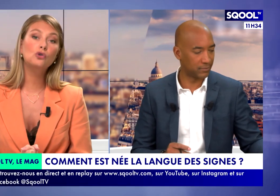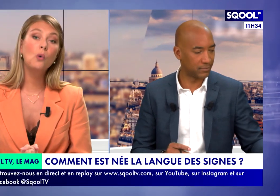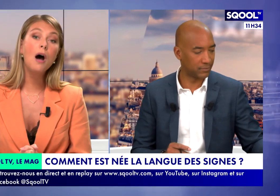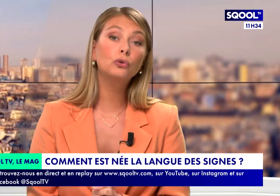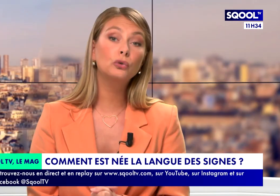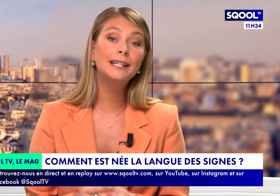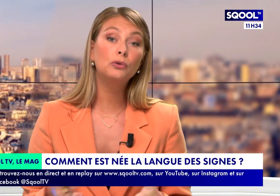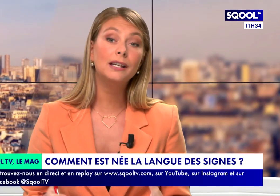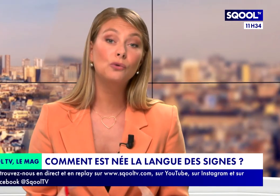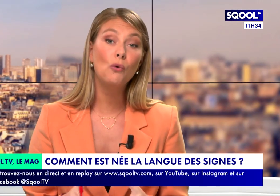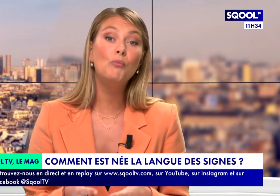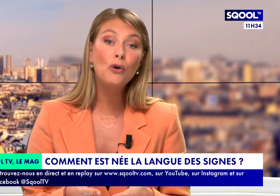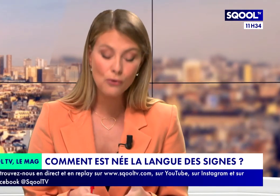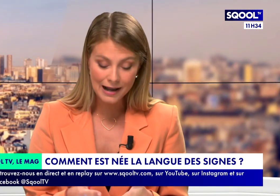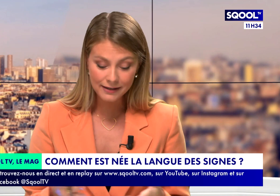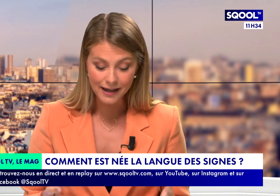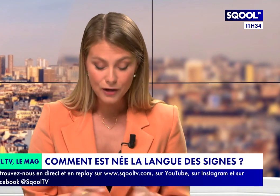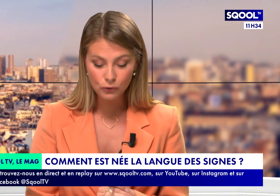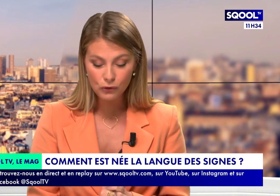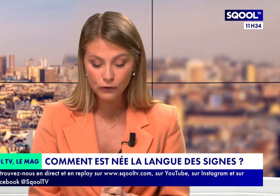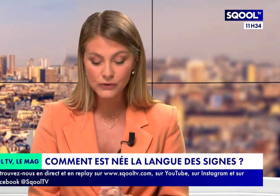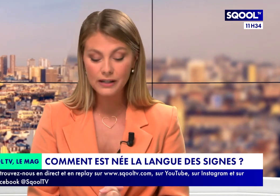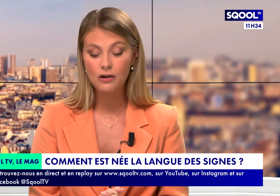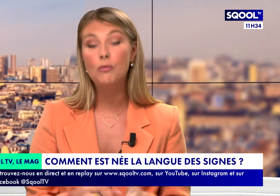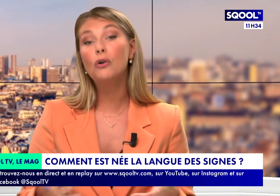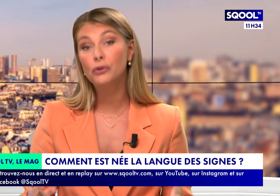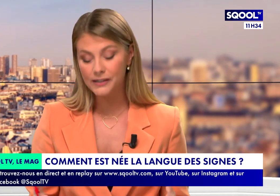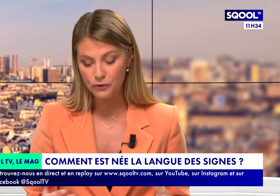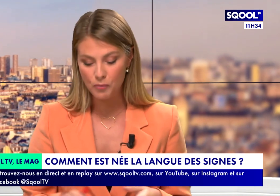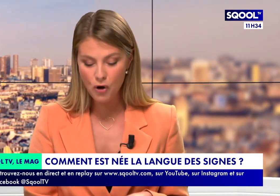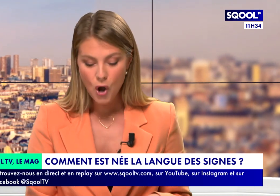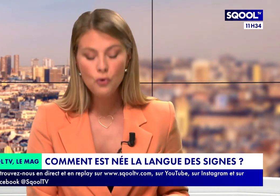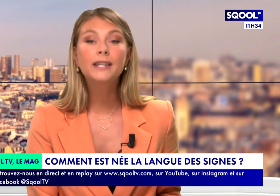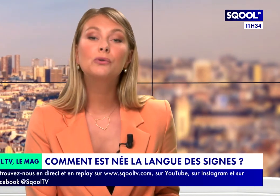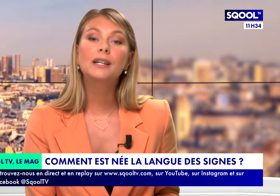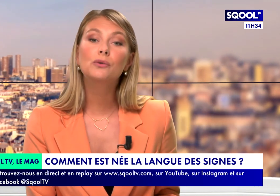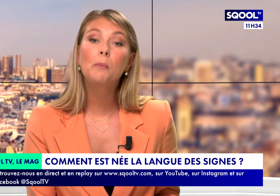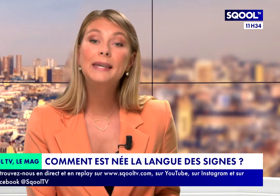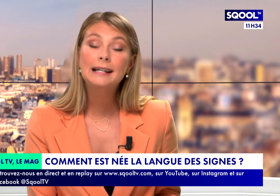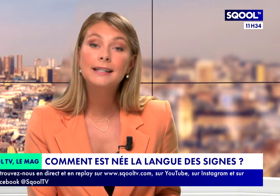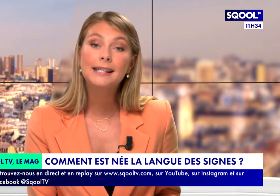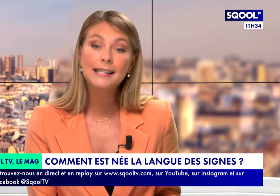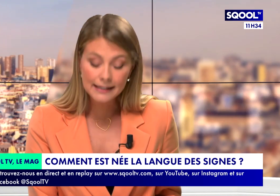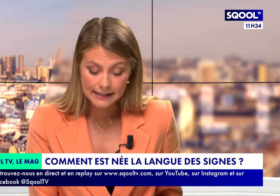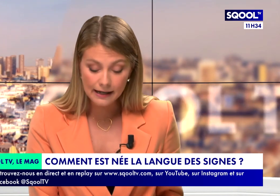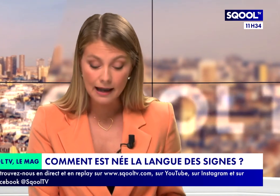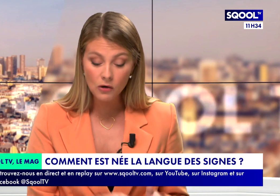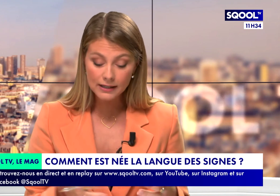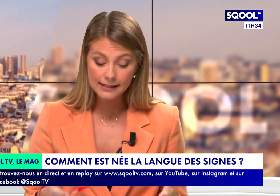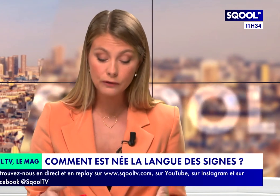choix entre une éducation monolingue, donc le français comme langue d'enseignement, ou une éducation bilingue, c'est-à-dire la langue des signes